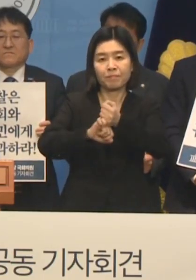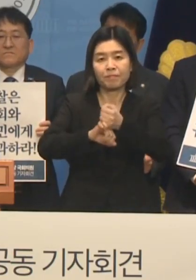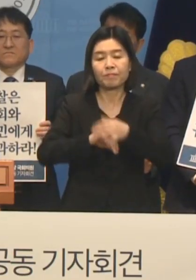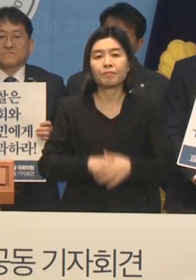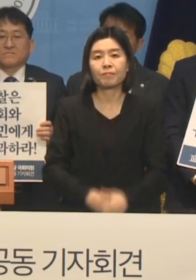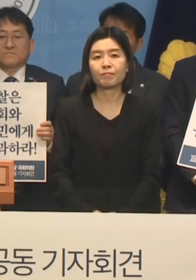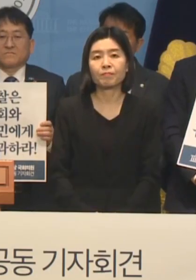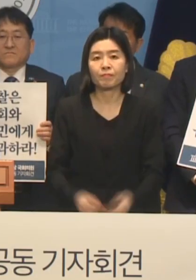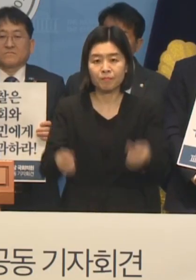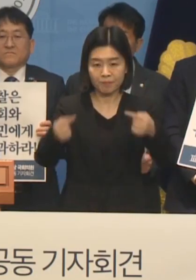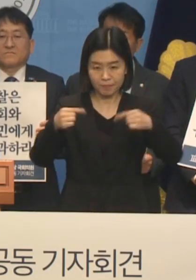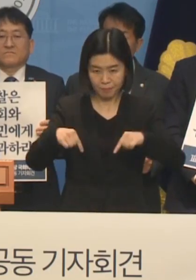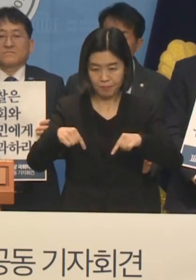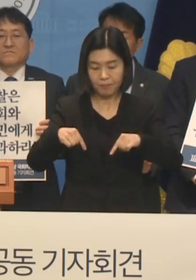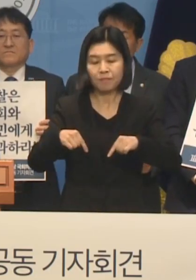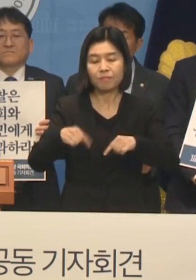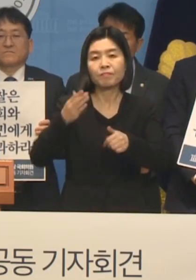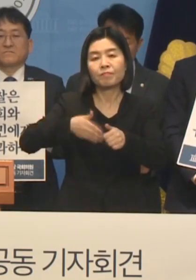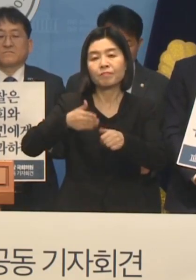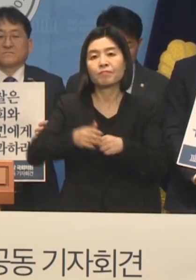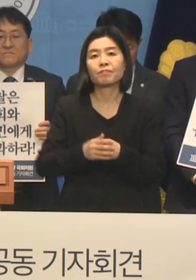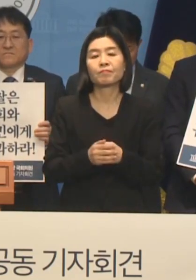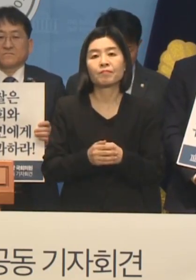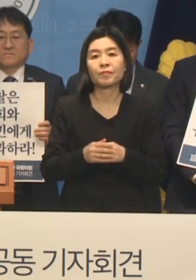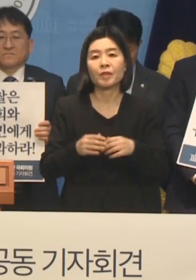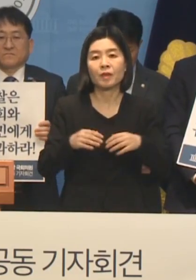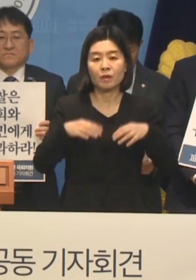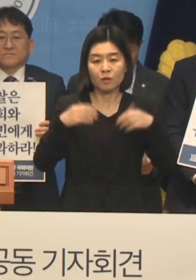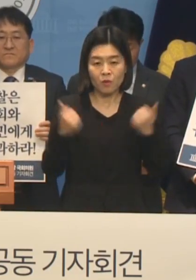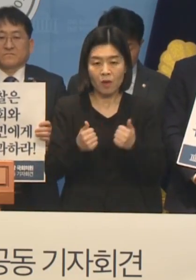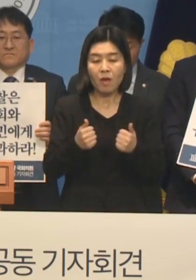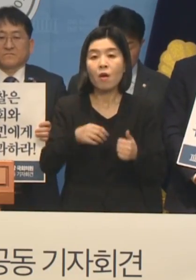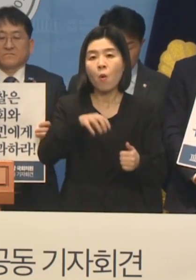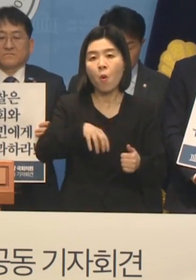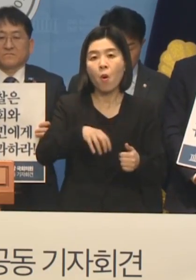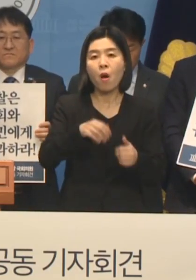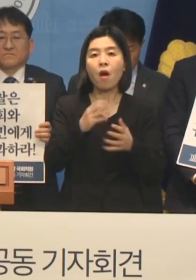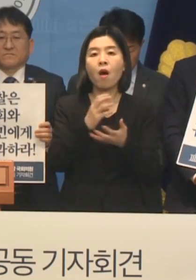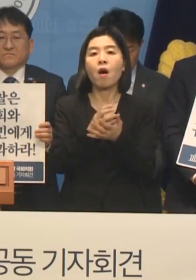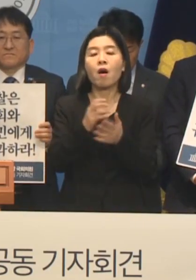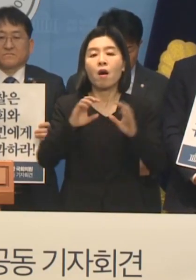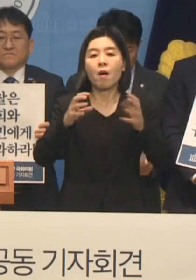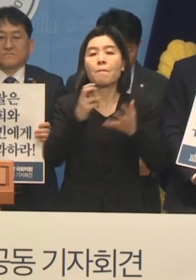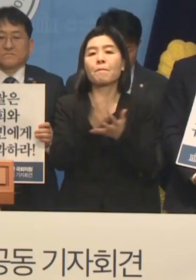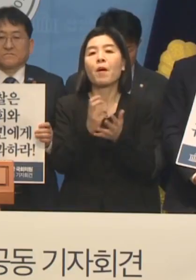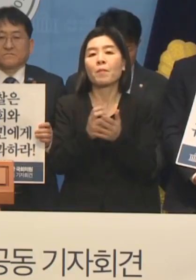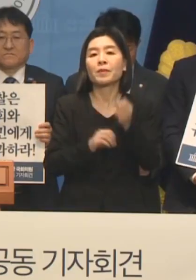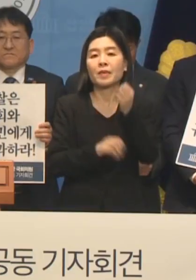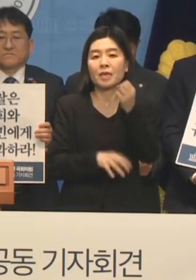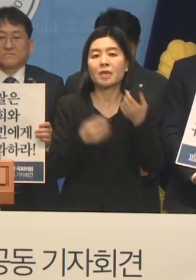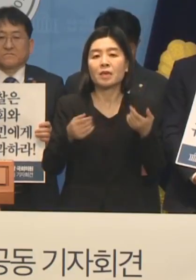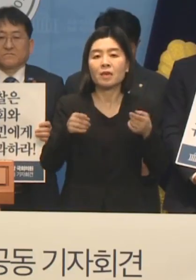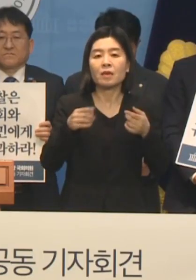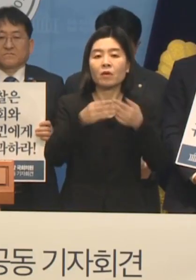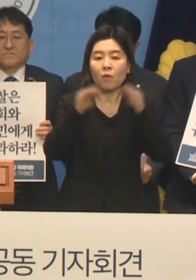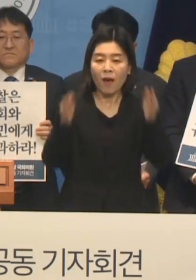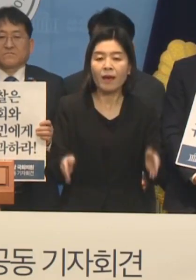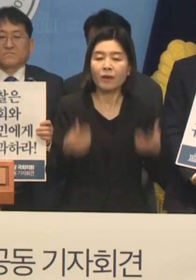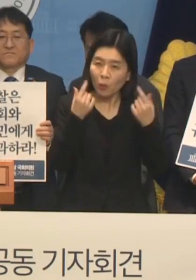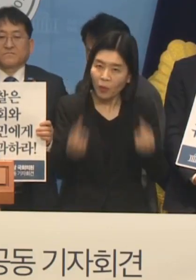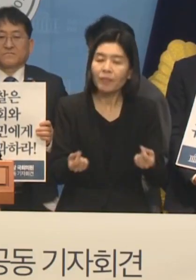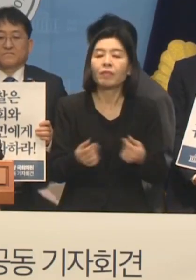함께 해주십시오. 헌법기관으로서 국민을 대표하는 국회의원답게 민주시민의 모든 권리를 지키기 위해서 싸우겠습니다.